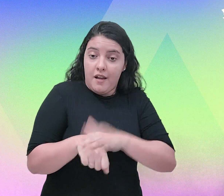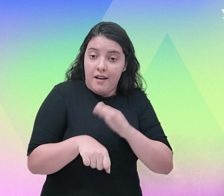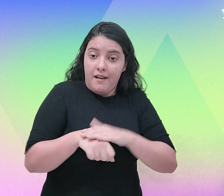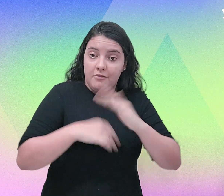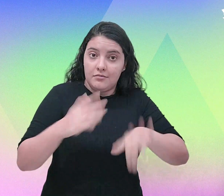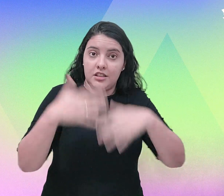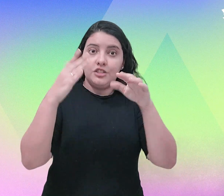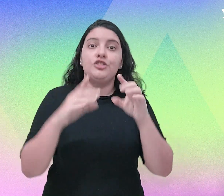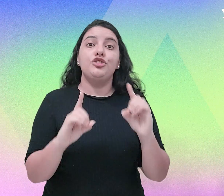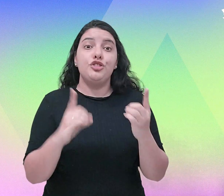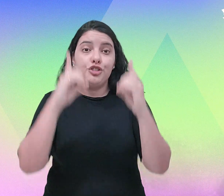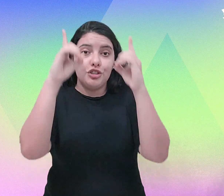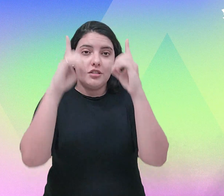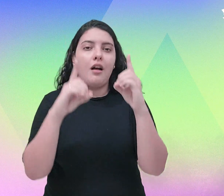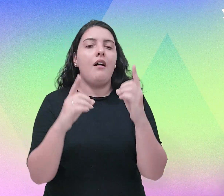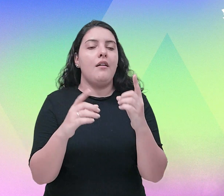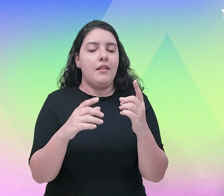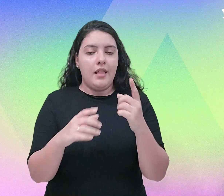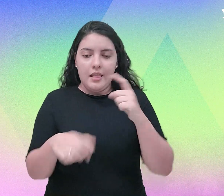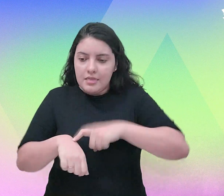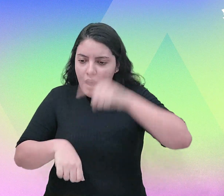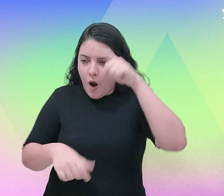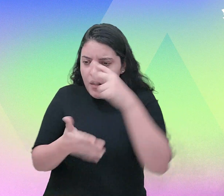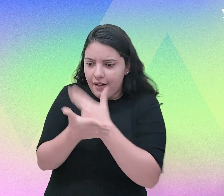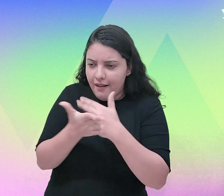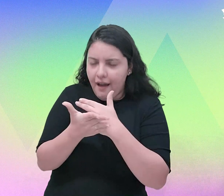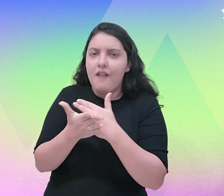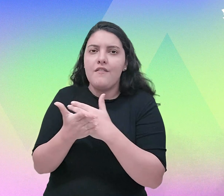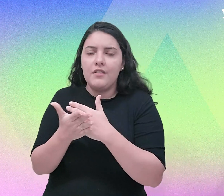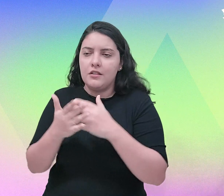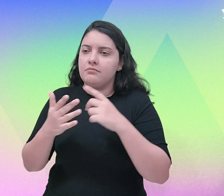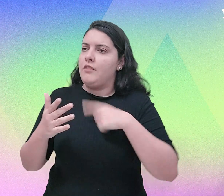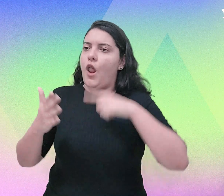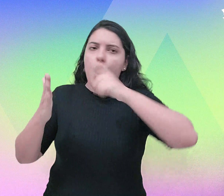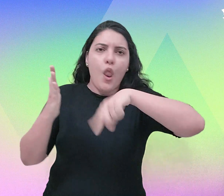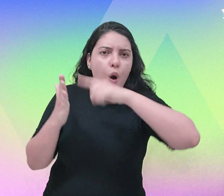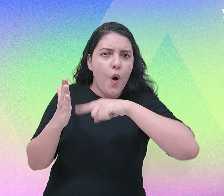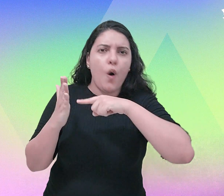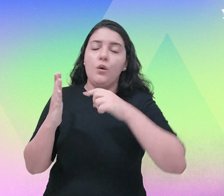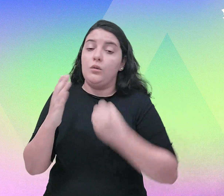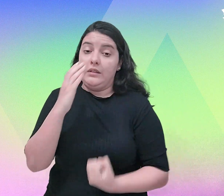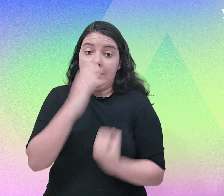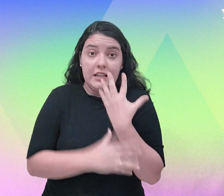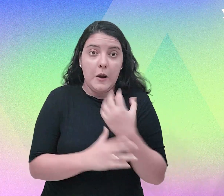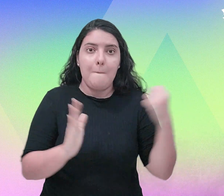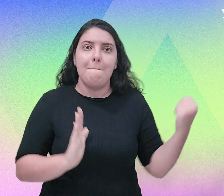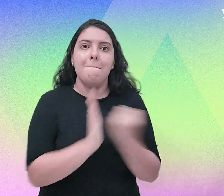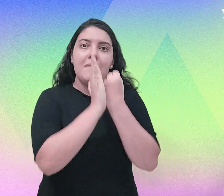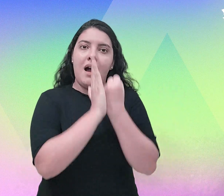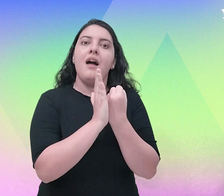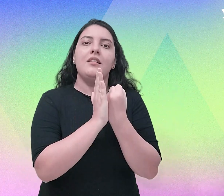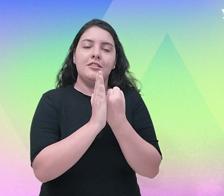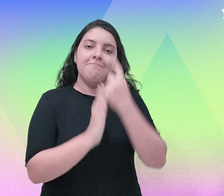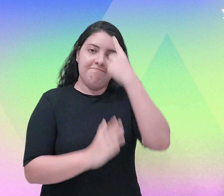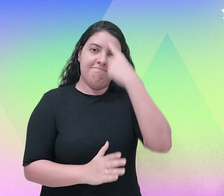digital desde a concepção do design gráfico e dos logotipos até a criação de uma marca e sua personalidade